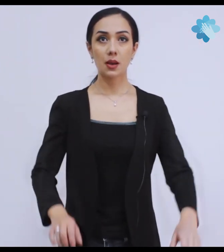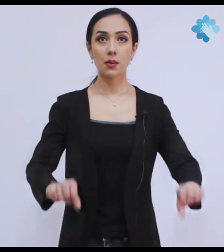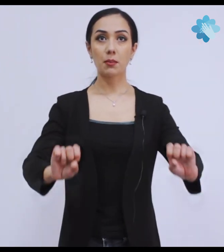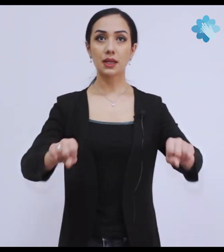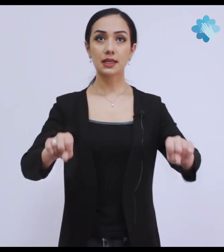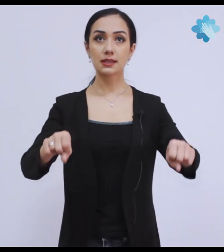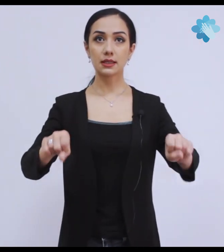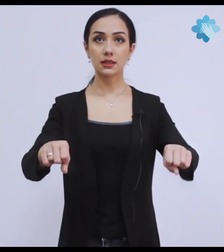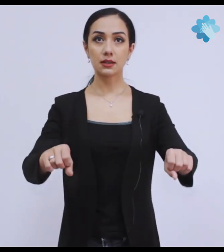мотоцикл